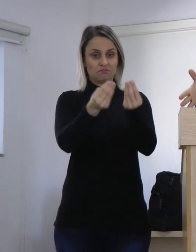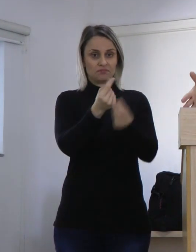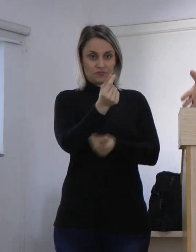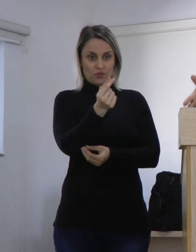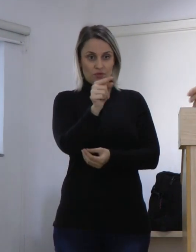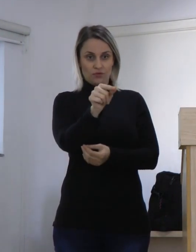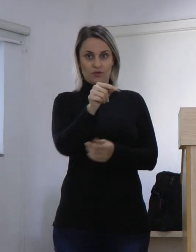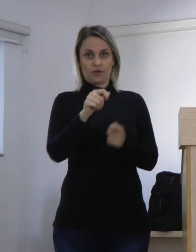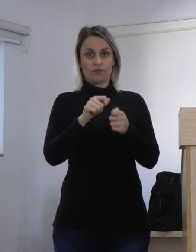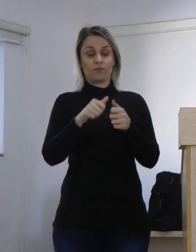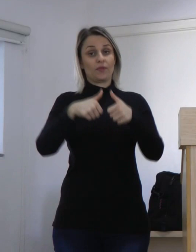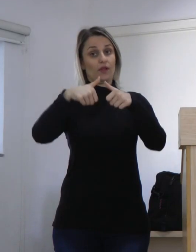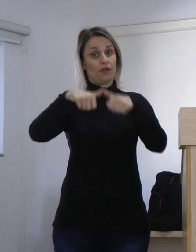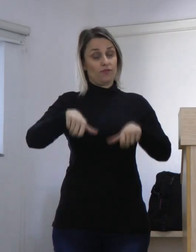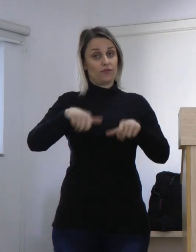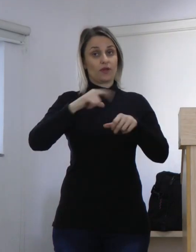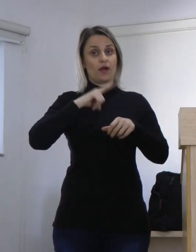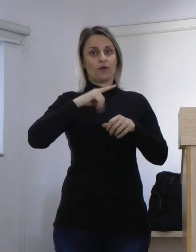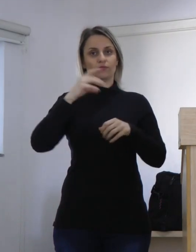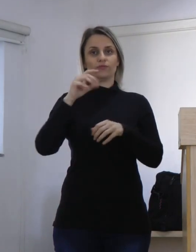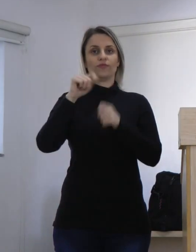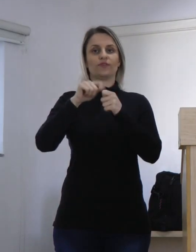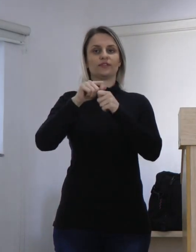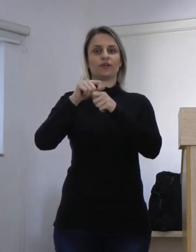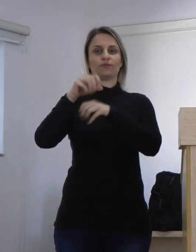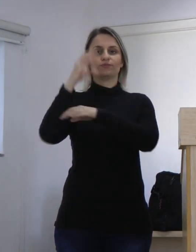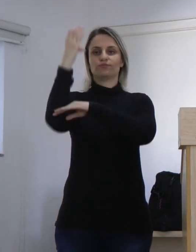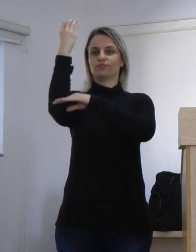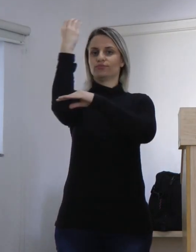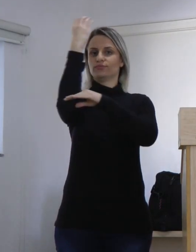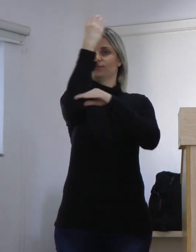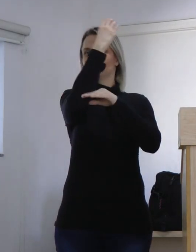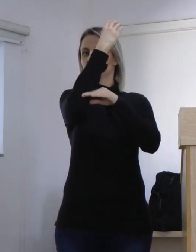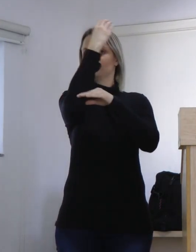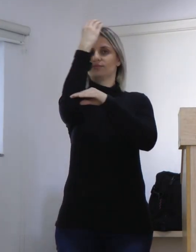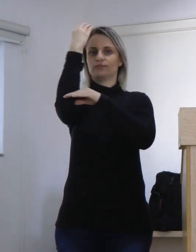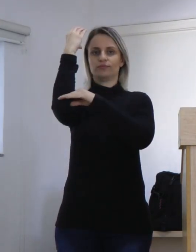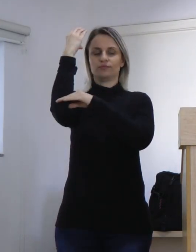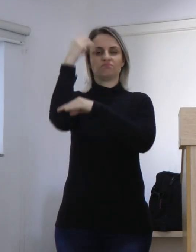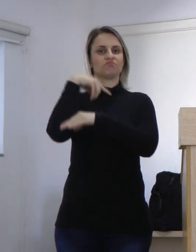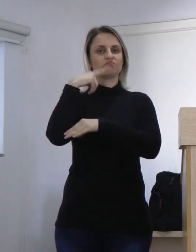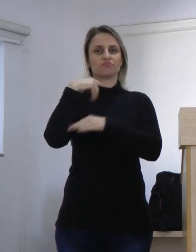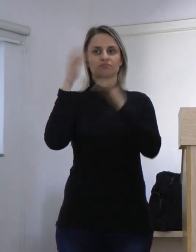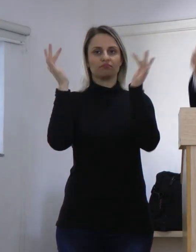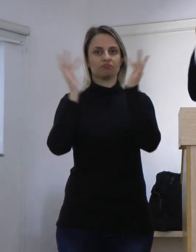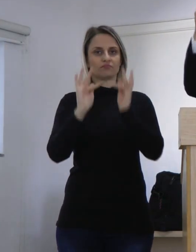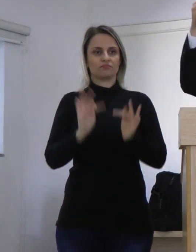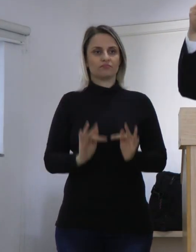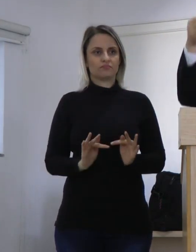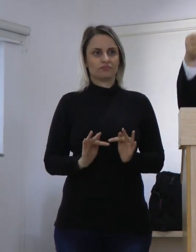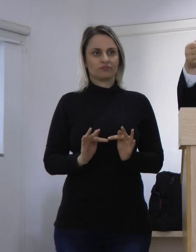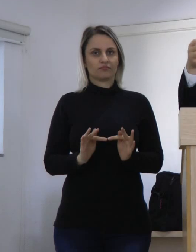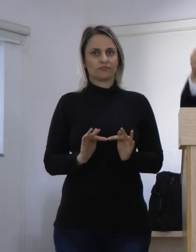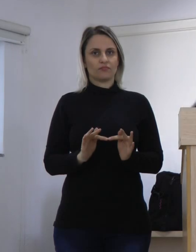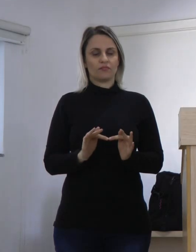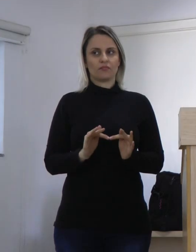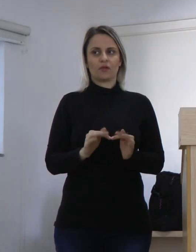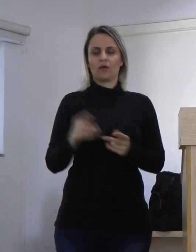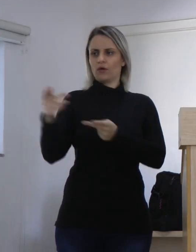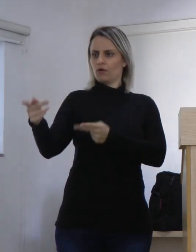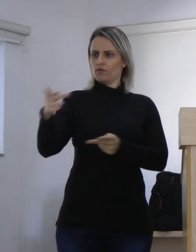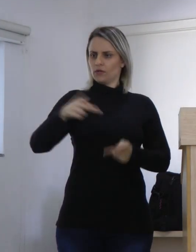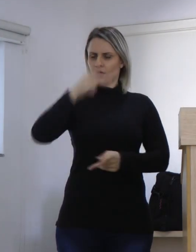submeteram ao scanner cerebral e eles não ficavam felizes. Chamaram pessoas muito ricas,